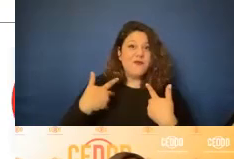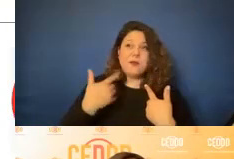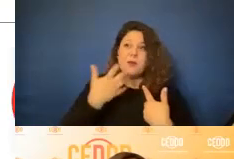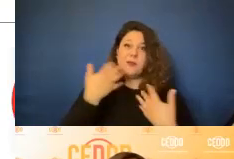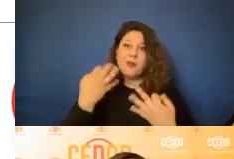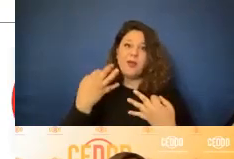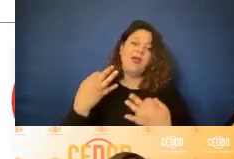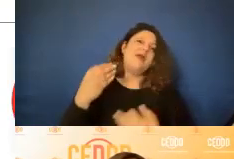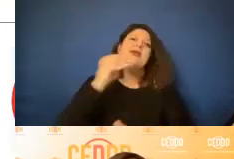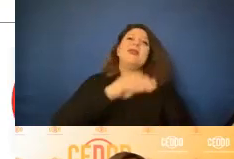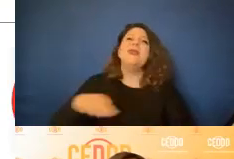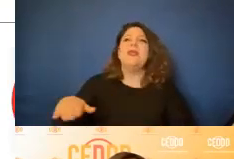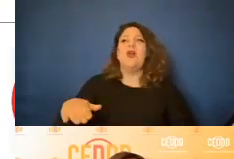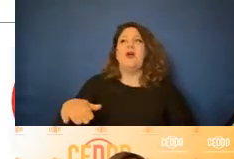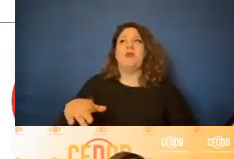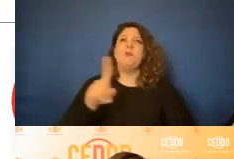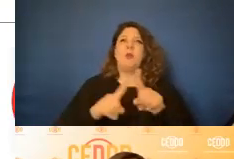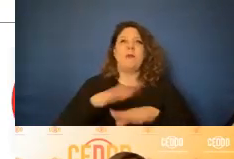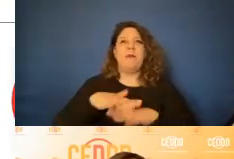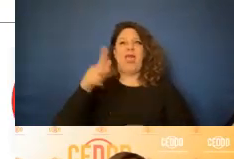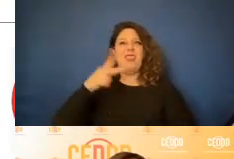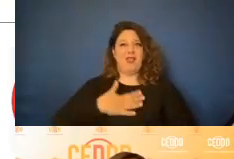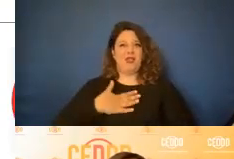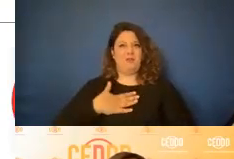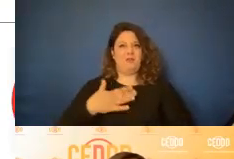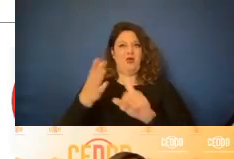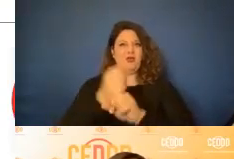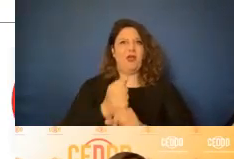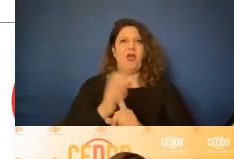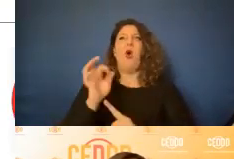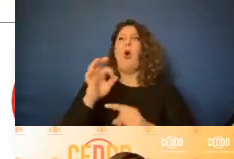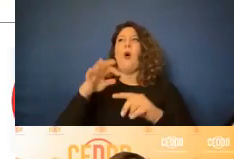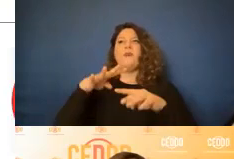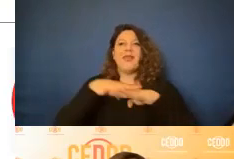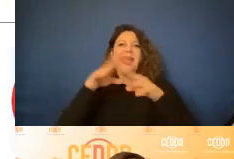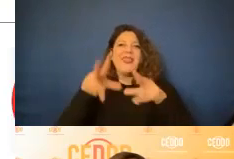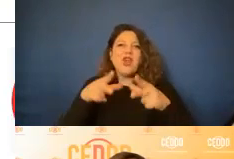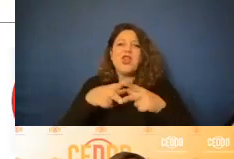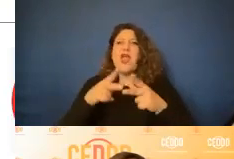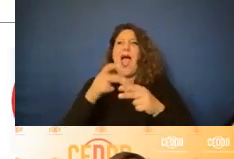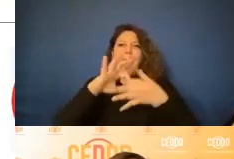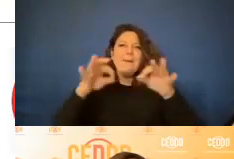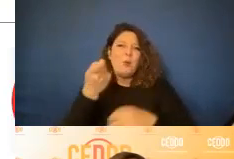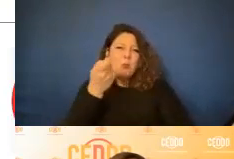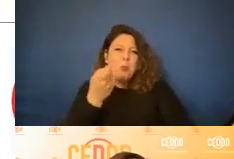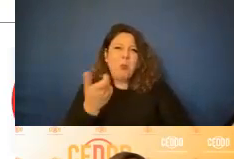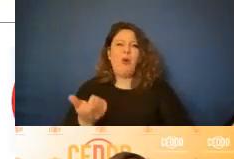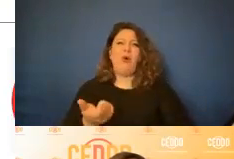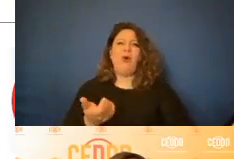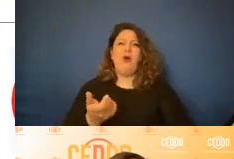para defender sus propios derechos, tienen una escasa red social o pocos amigos, dificultades para